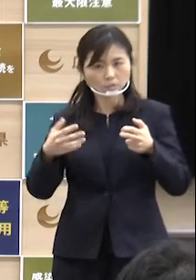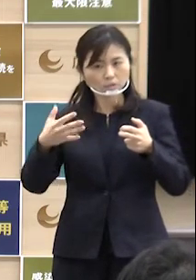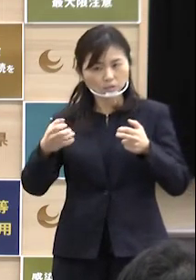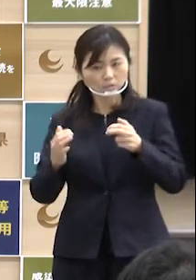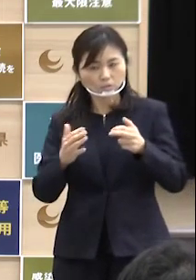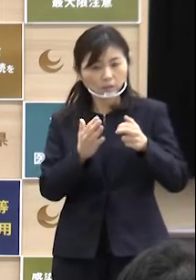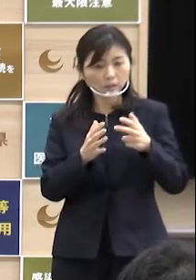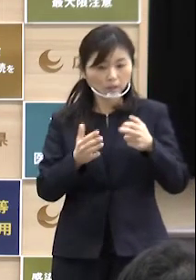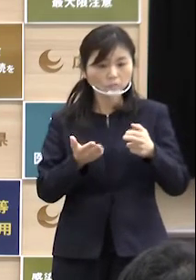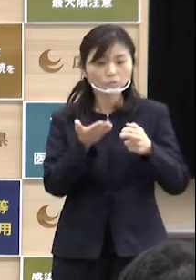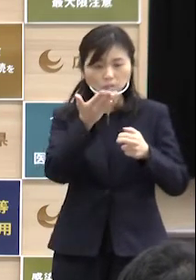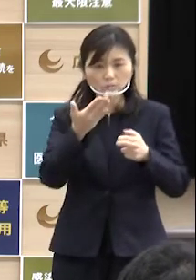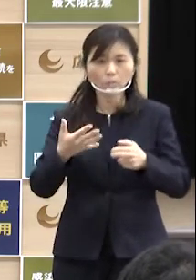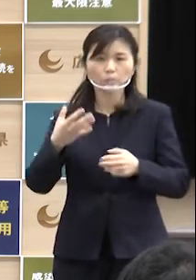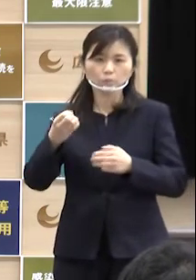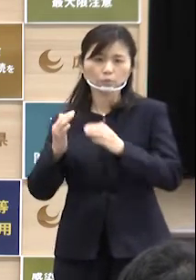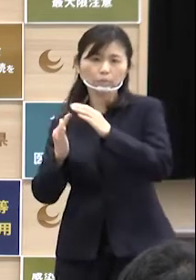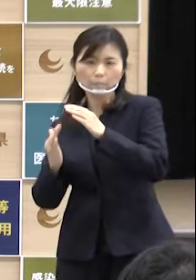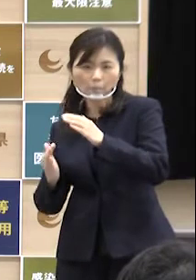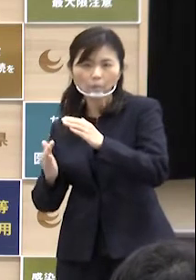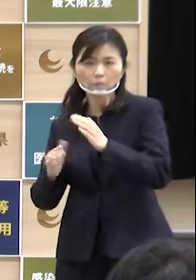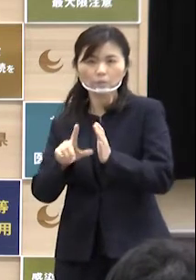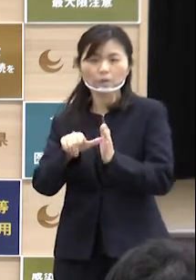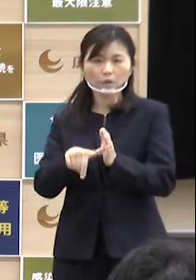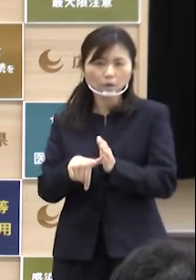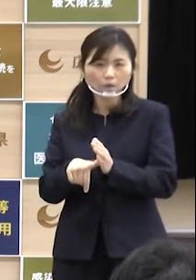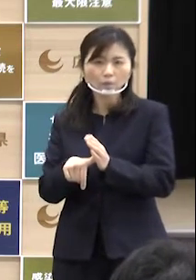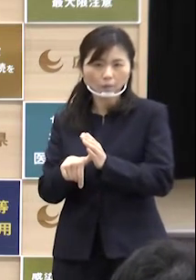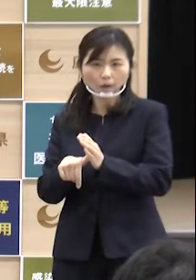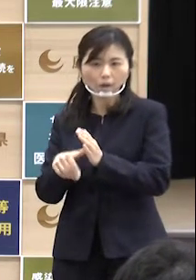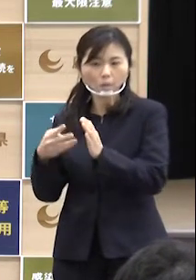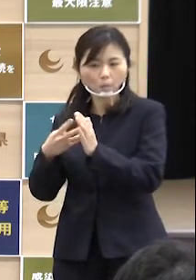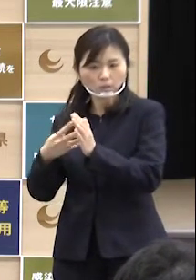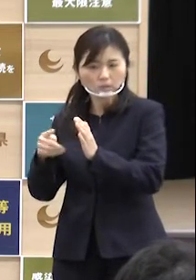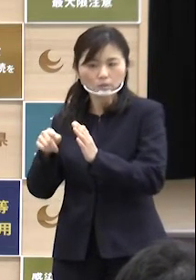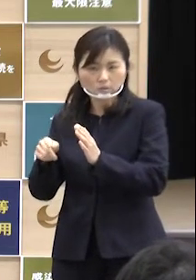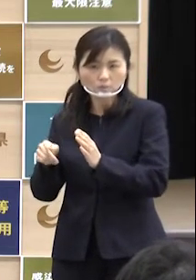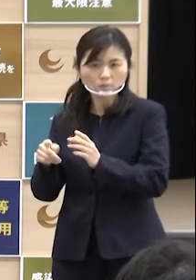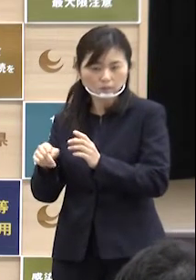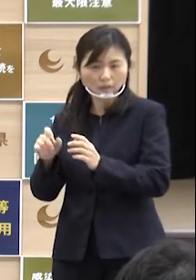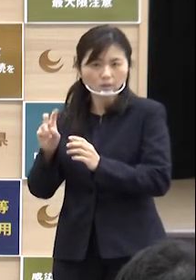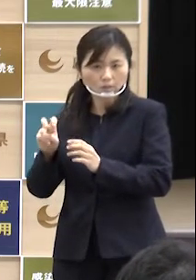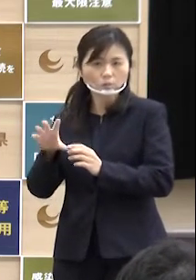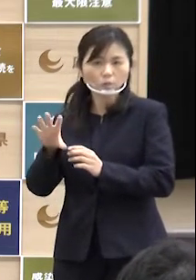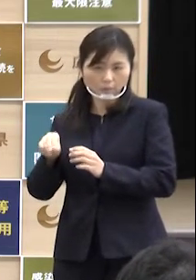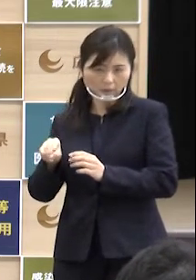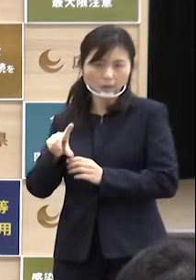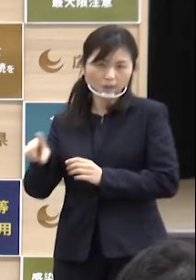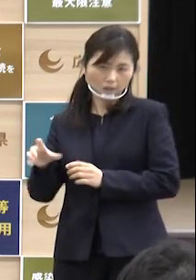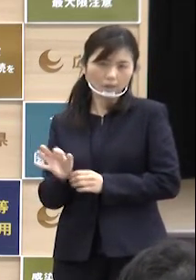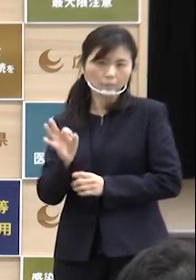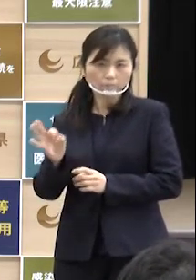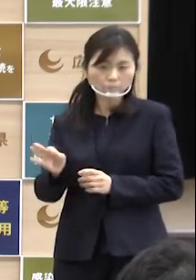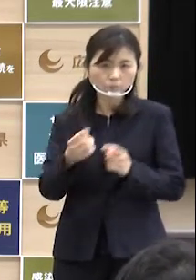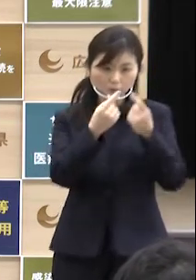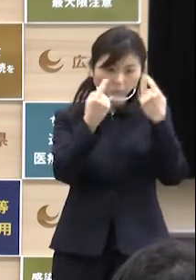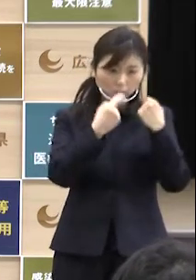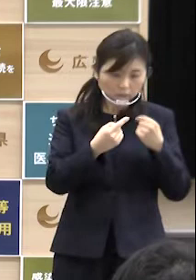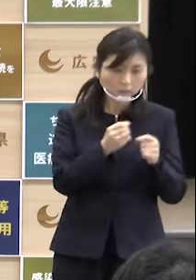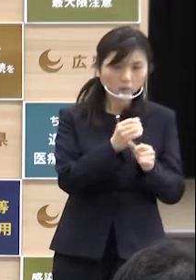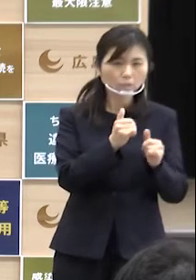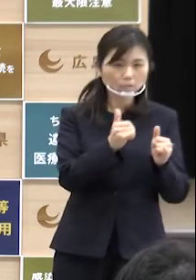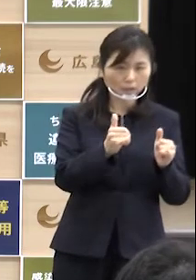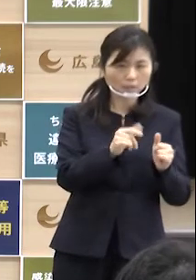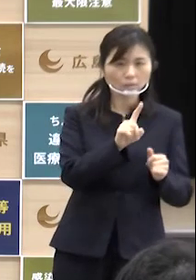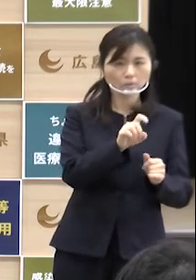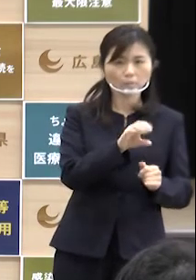場合、中小法人には月20万円、個人事業者には月10万円を上限に追加支給し、売上の